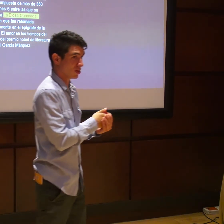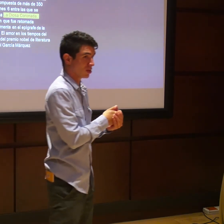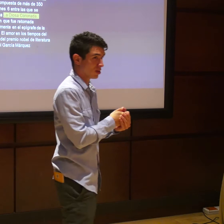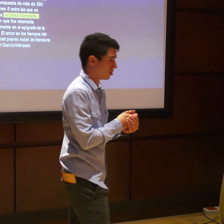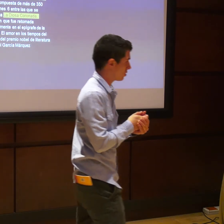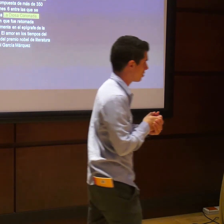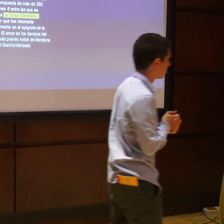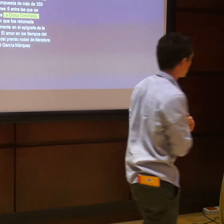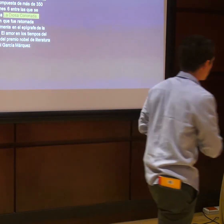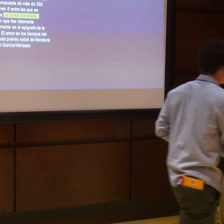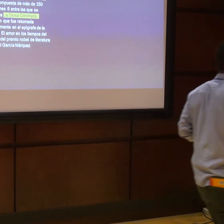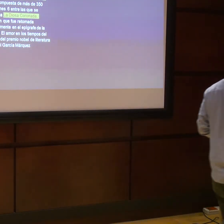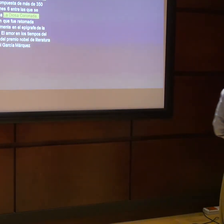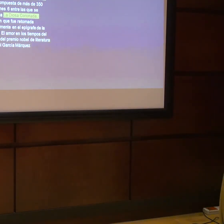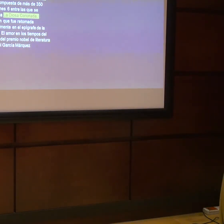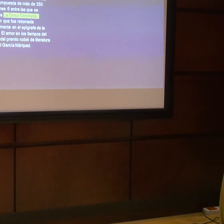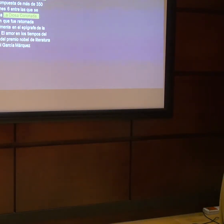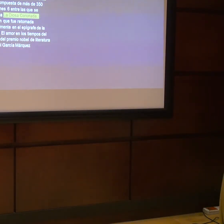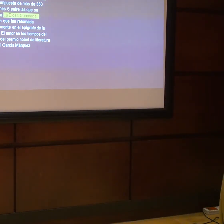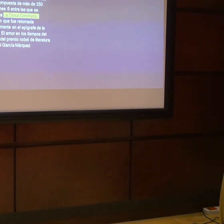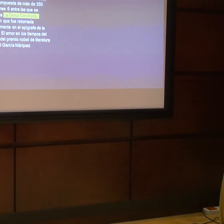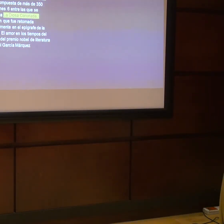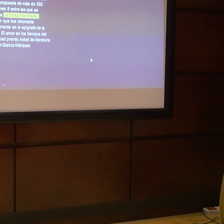ver un corto de una de las canciones.